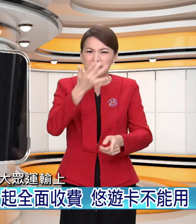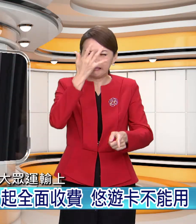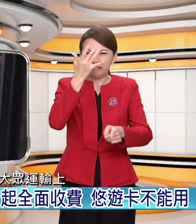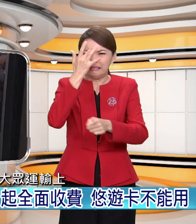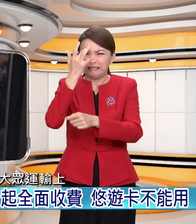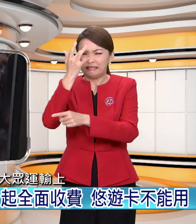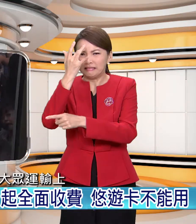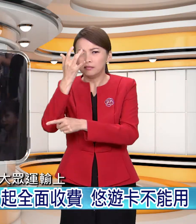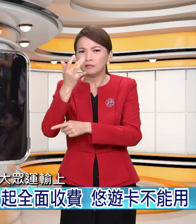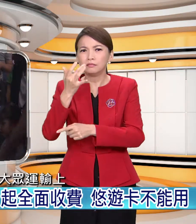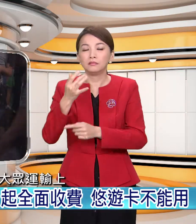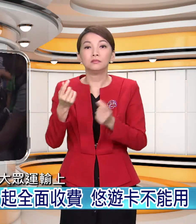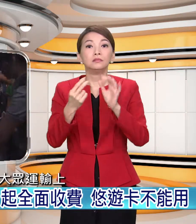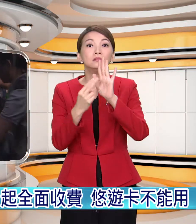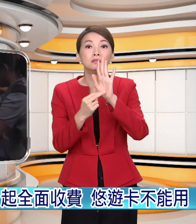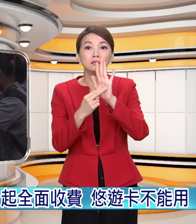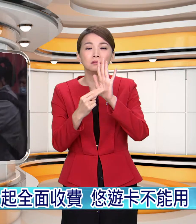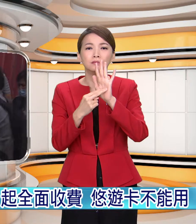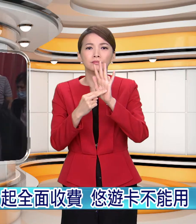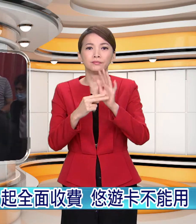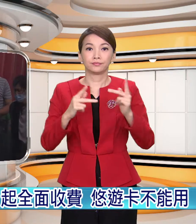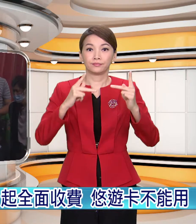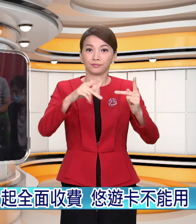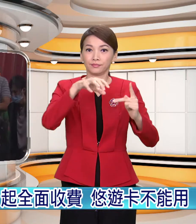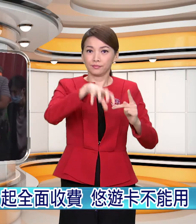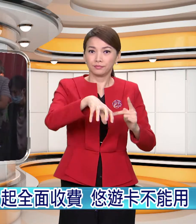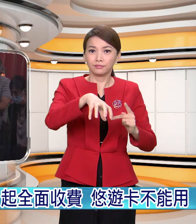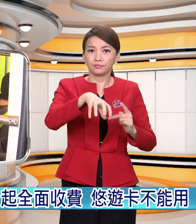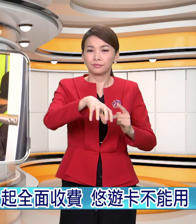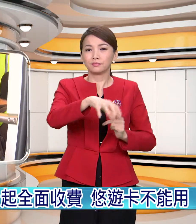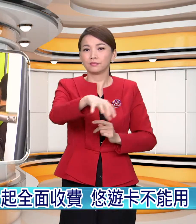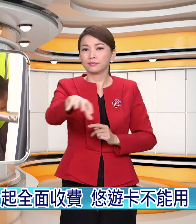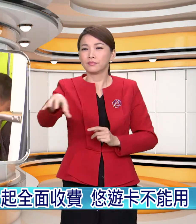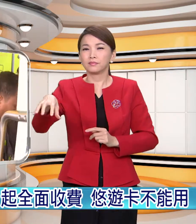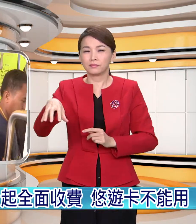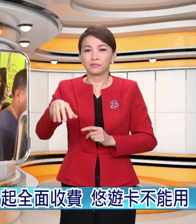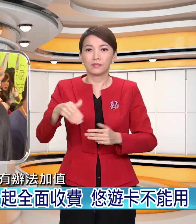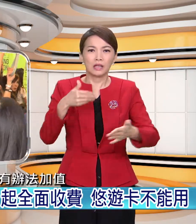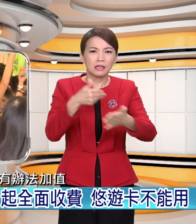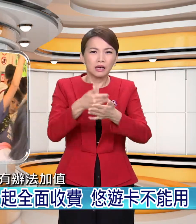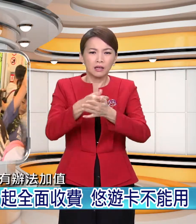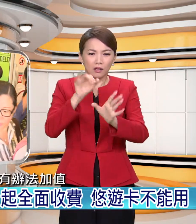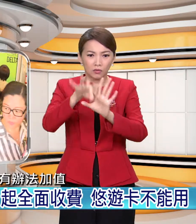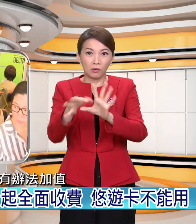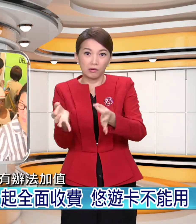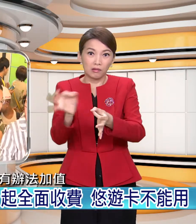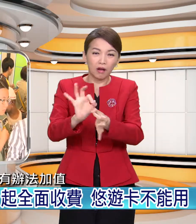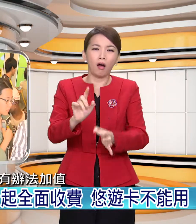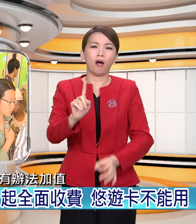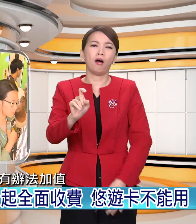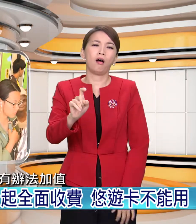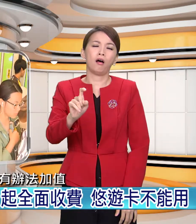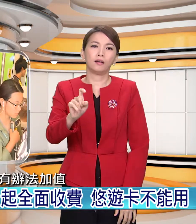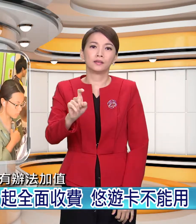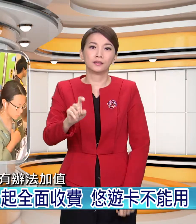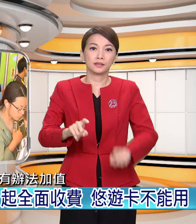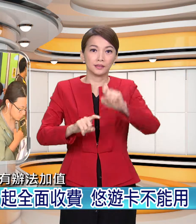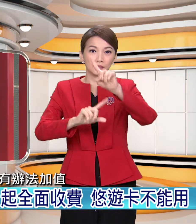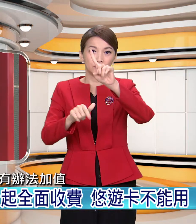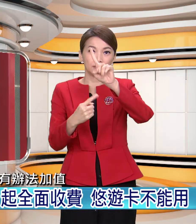雄的大眾運輸上似乎不是很暢通除了高捷車站沒有辦法加值